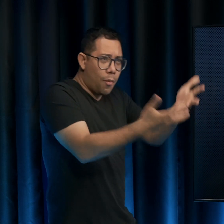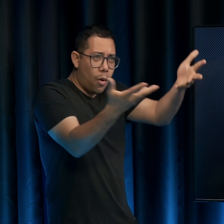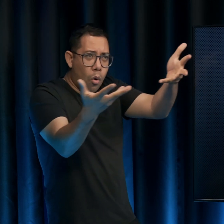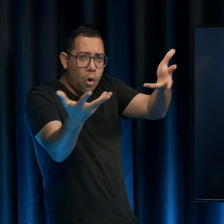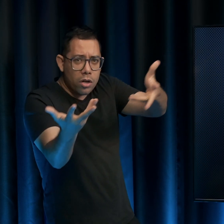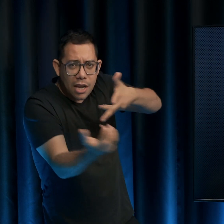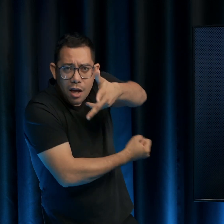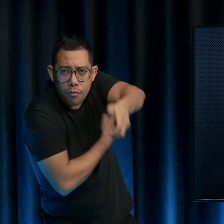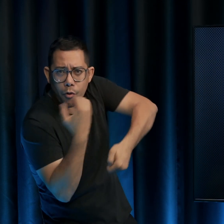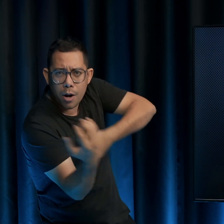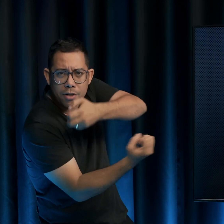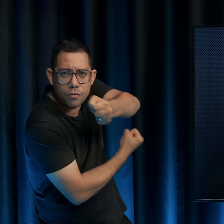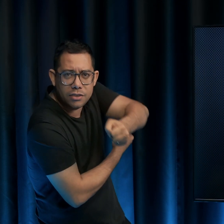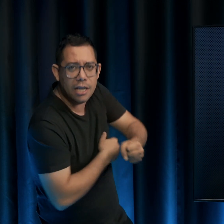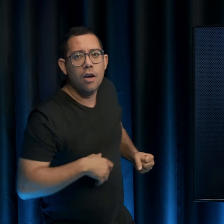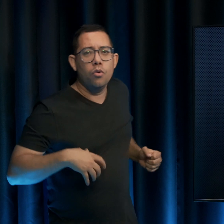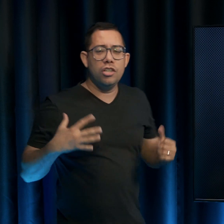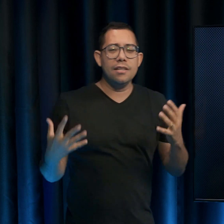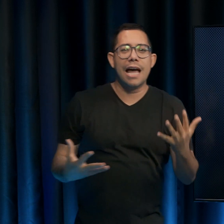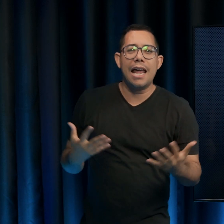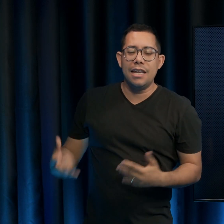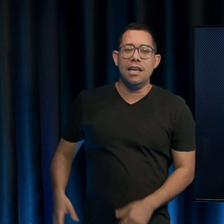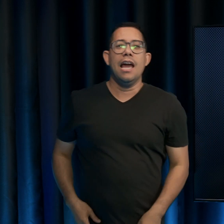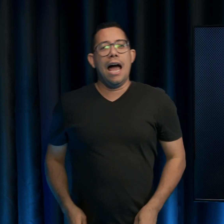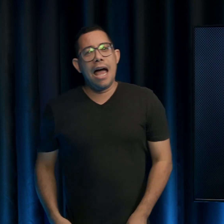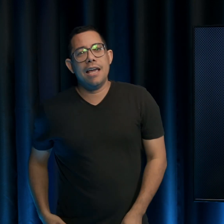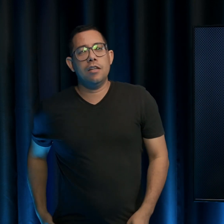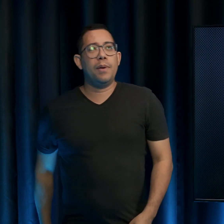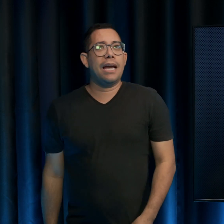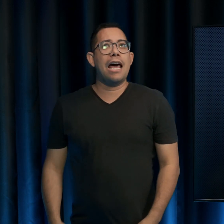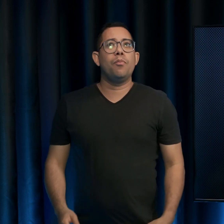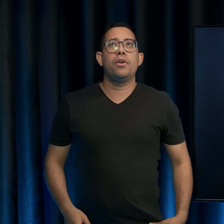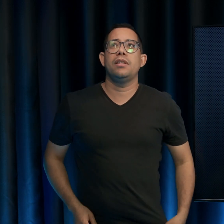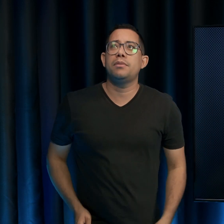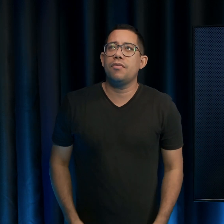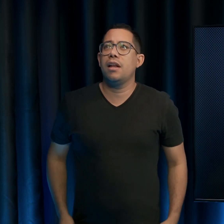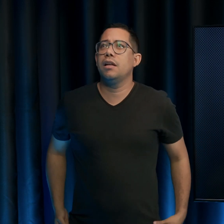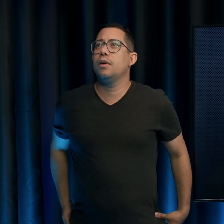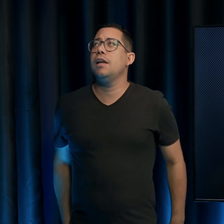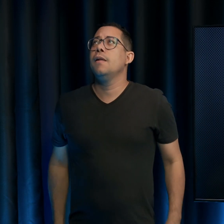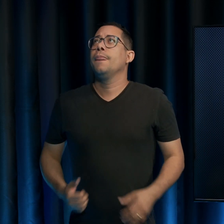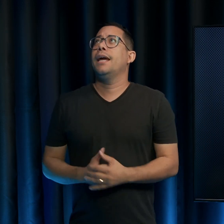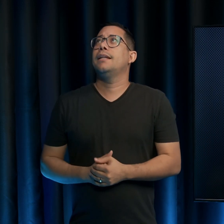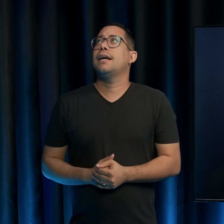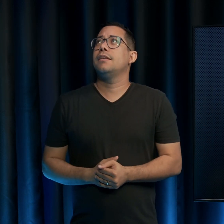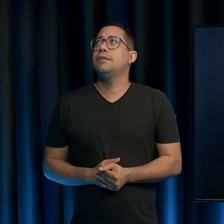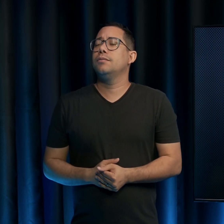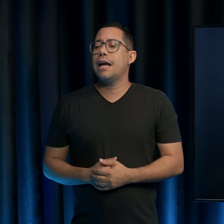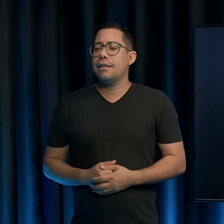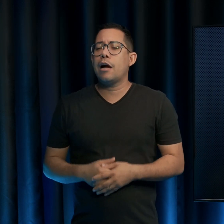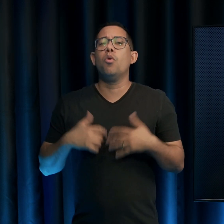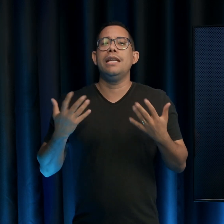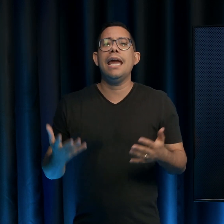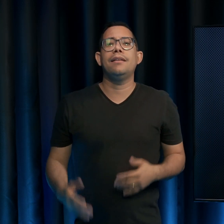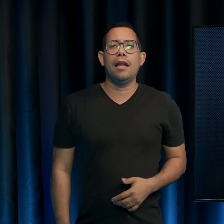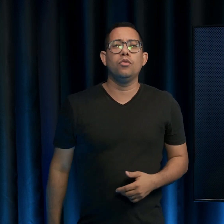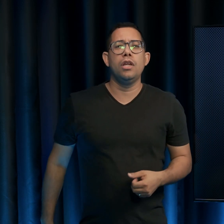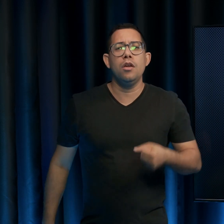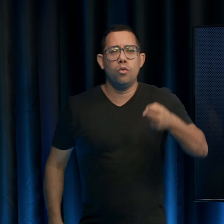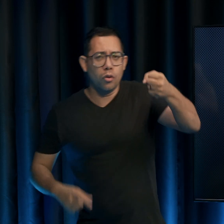outra forma de você utilizar aí. Ah, eles pegaram, por exemplo, tá falando aí da questão da colheita, né, do trigo. Então, como